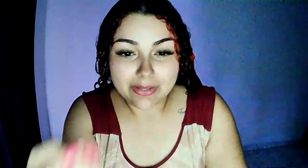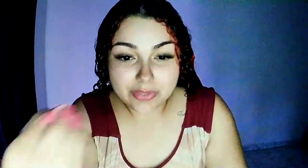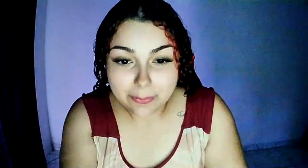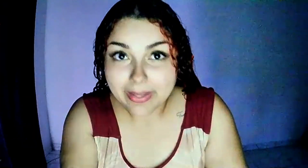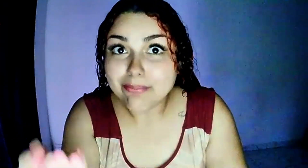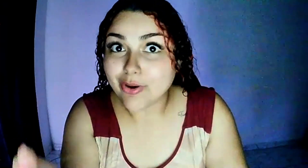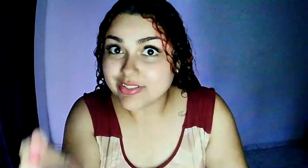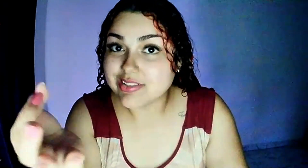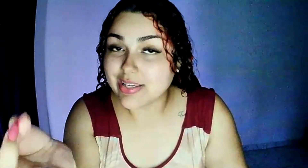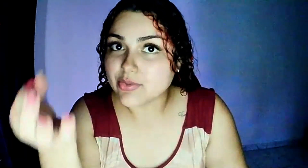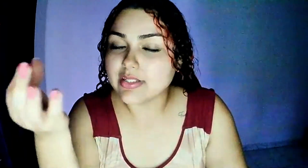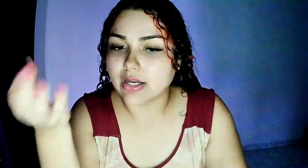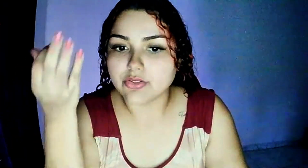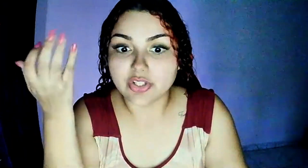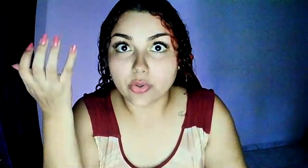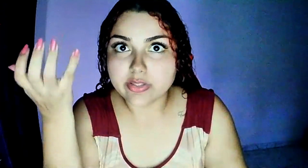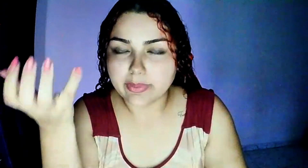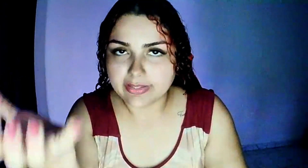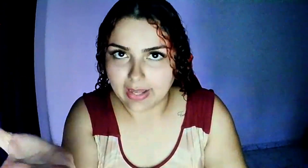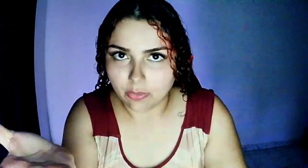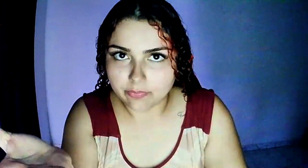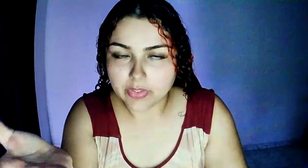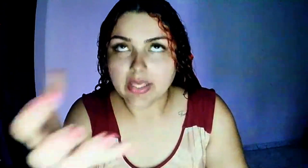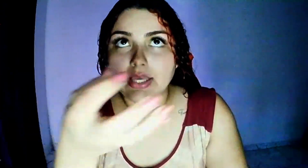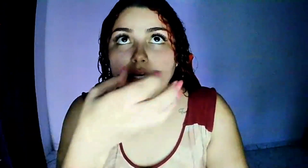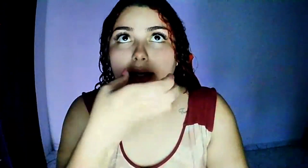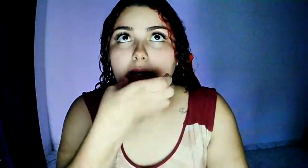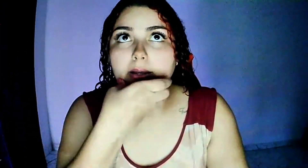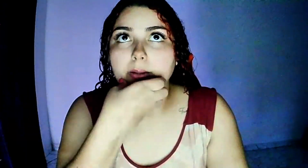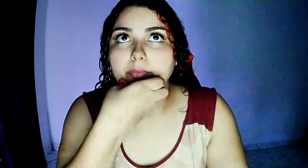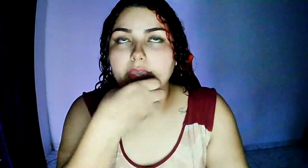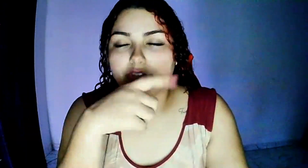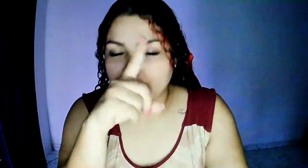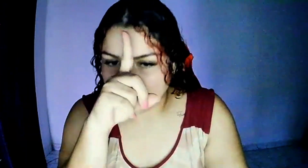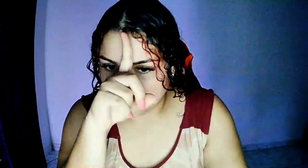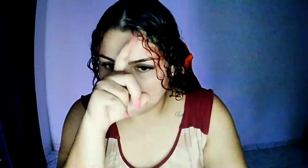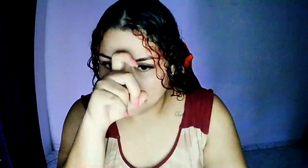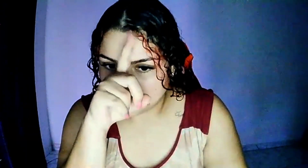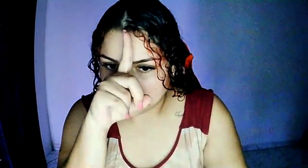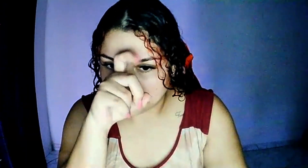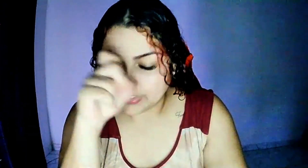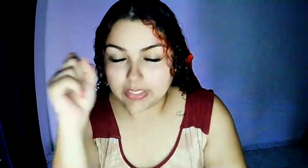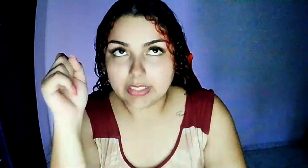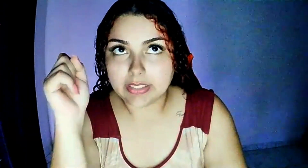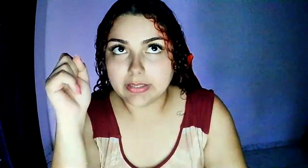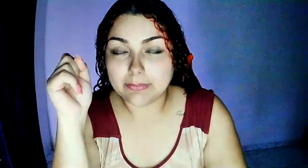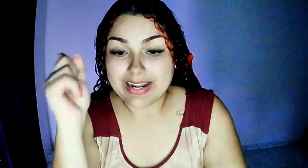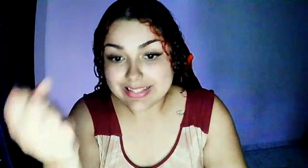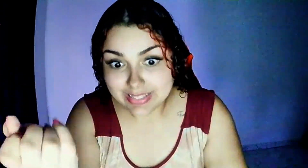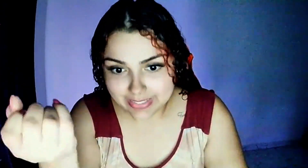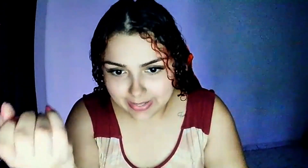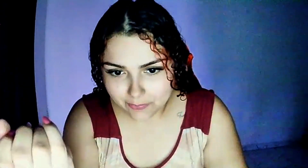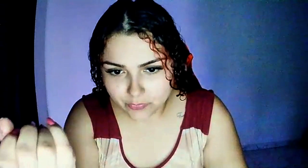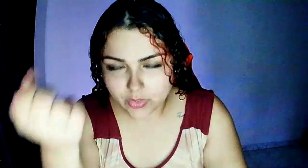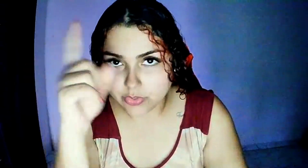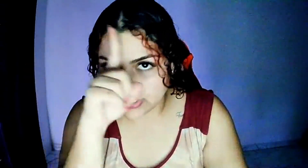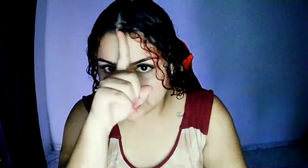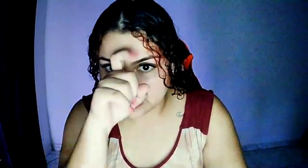dependendo, também pode ser o sinal de hospital. Eu já vi em Brasília utilizando